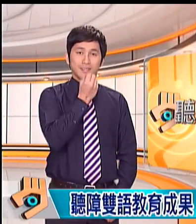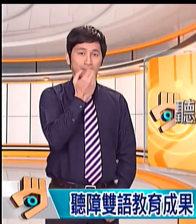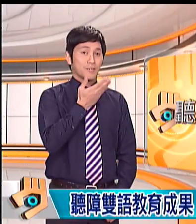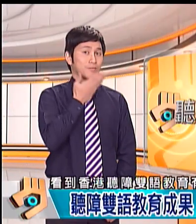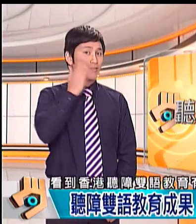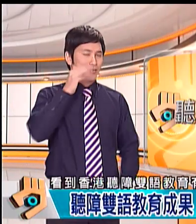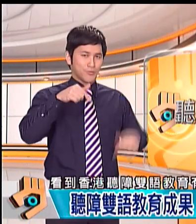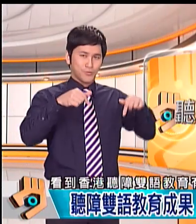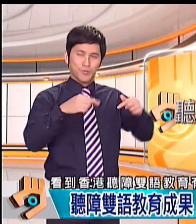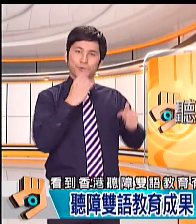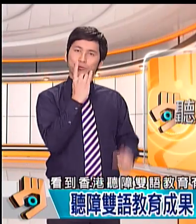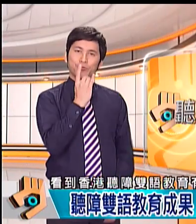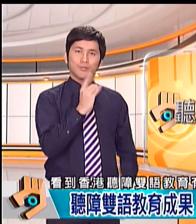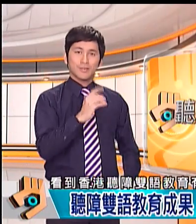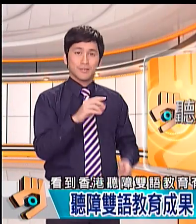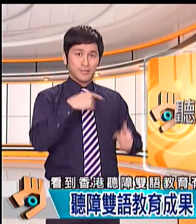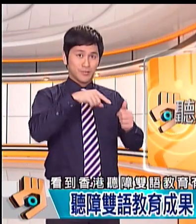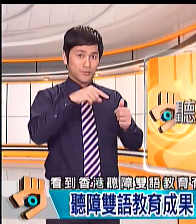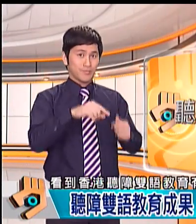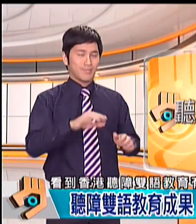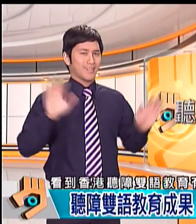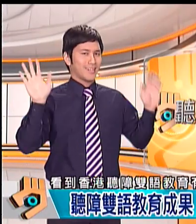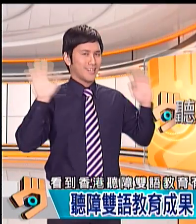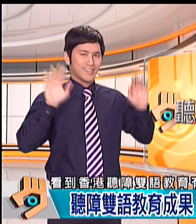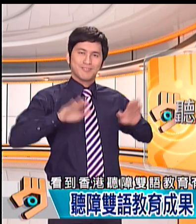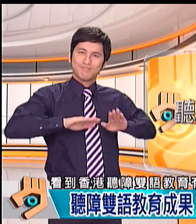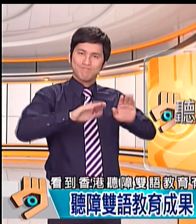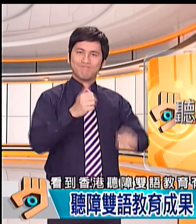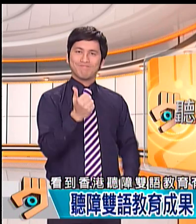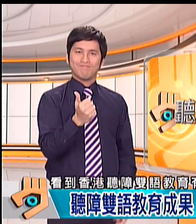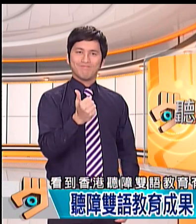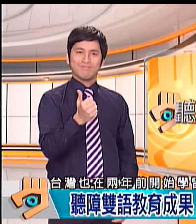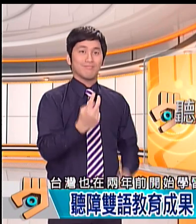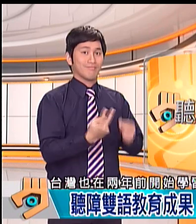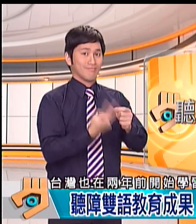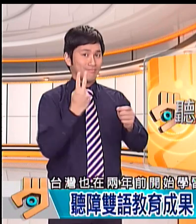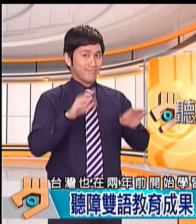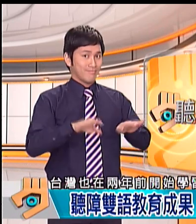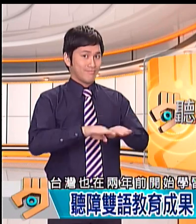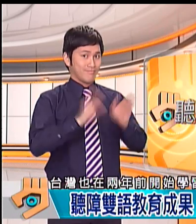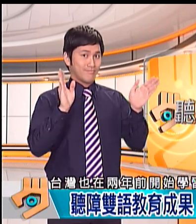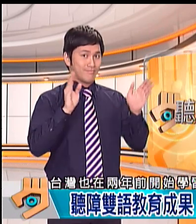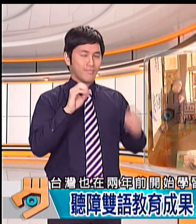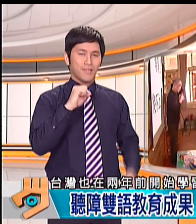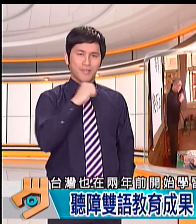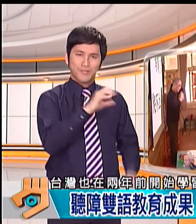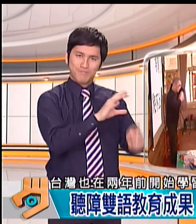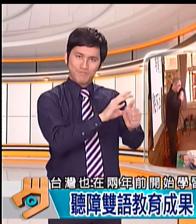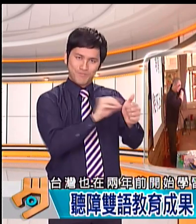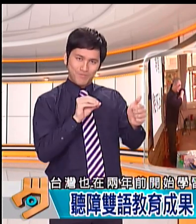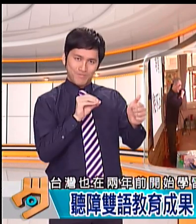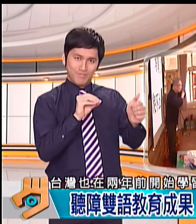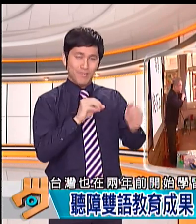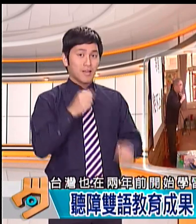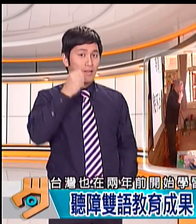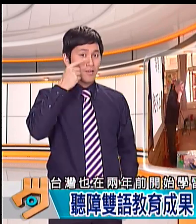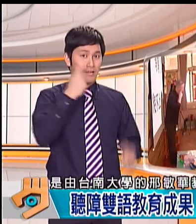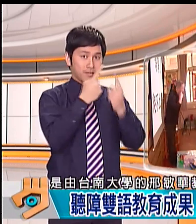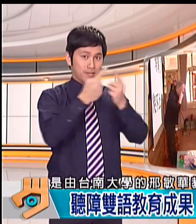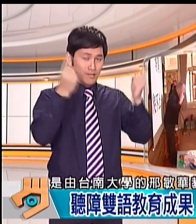看到香港听障双语教育有好的经验，台湾也在2年前开始学习，是由台南大